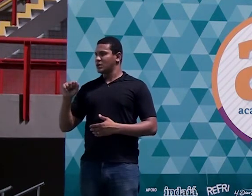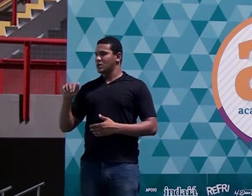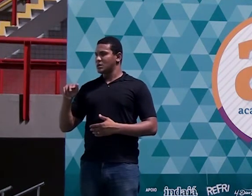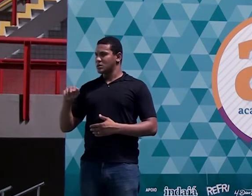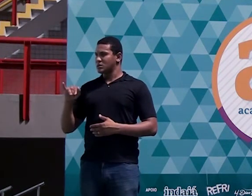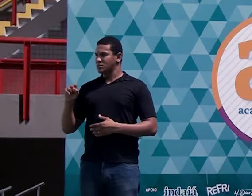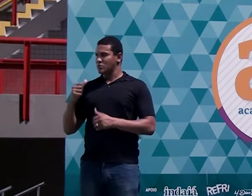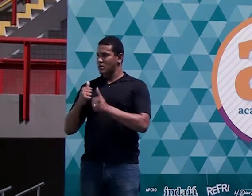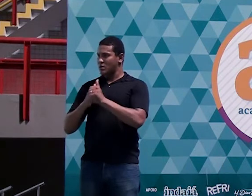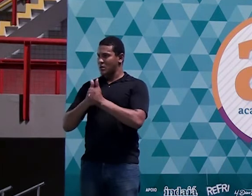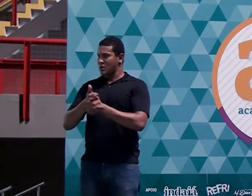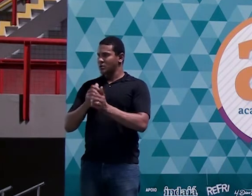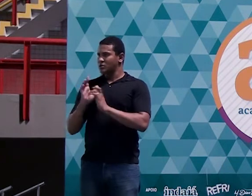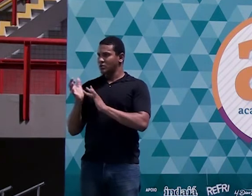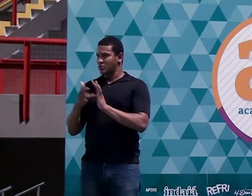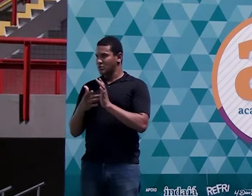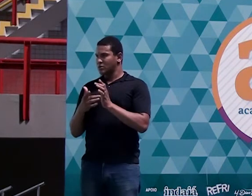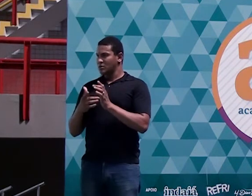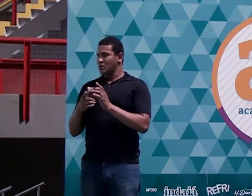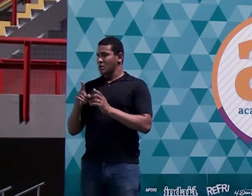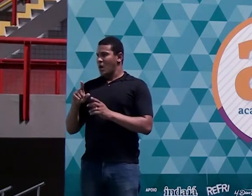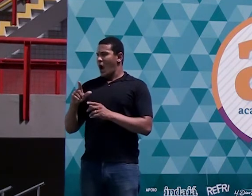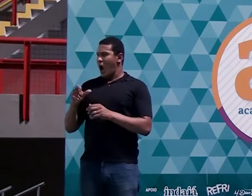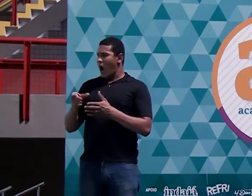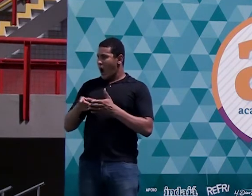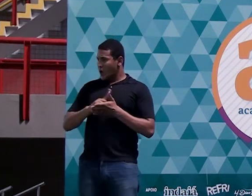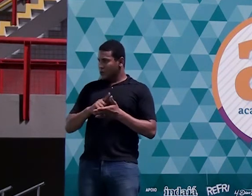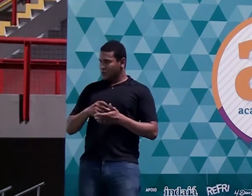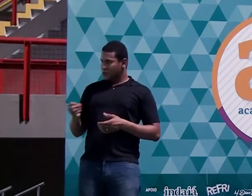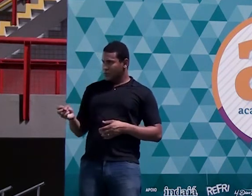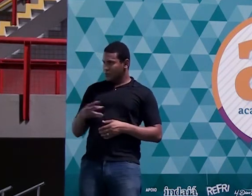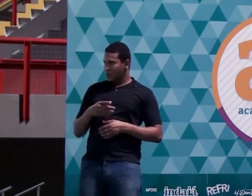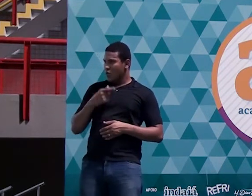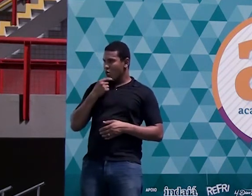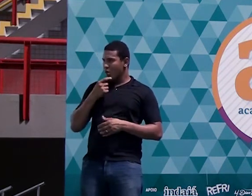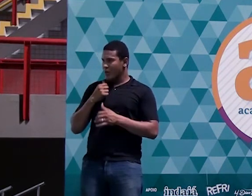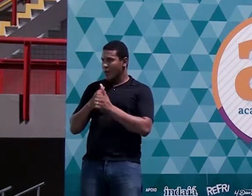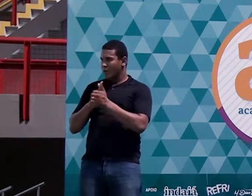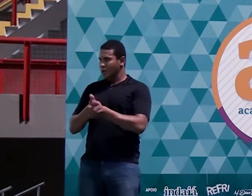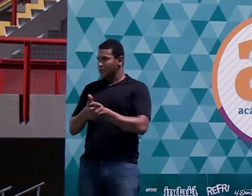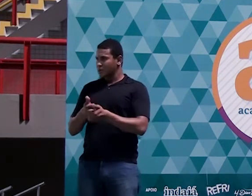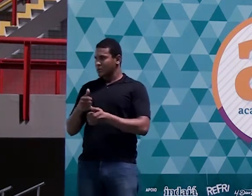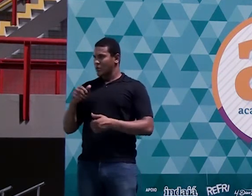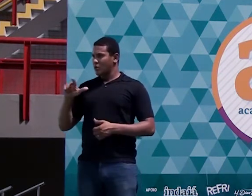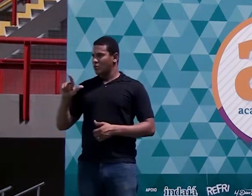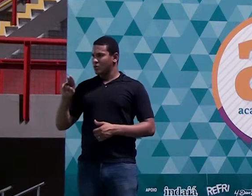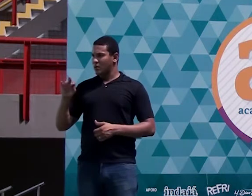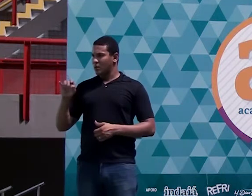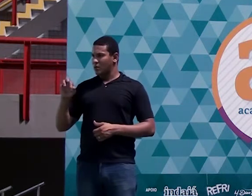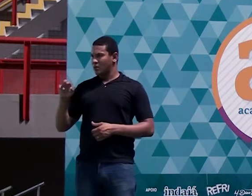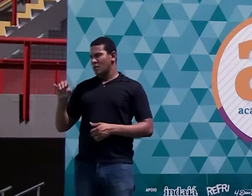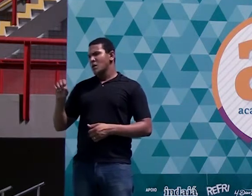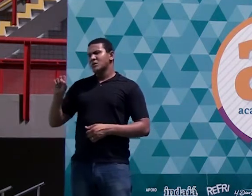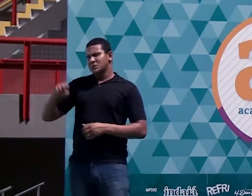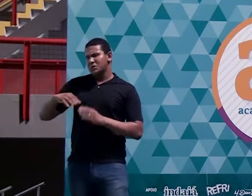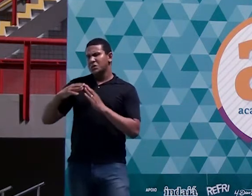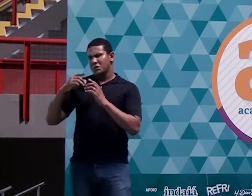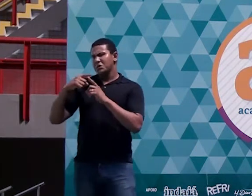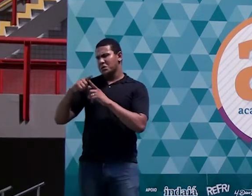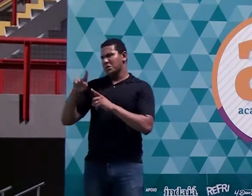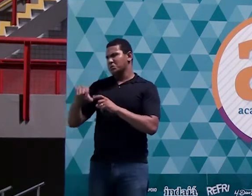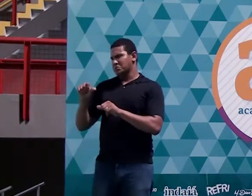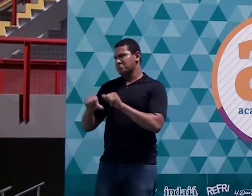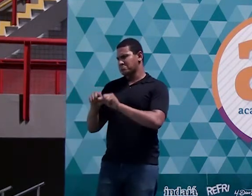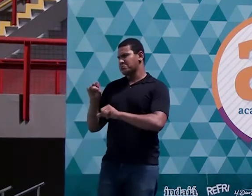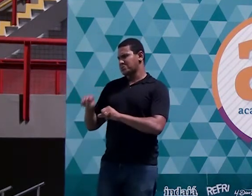Amores, sim, houve um processo de mudança da igreja, mas essa é a principal mudança? Não. B.